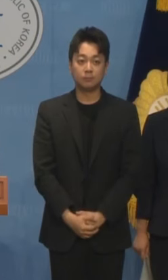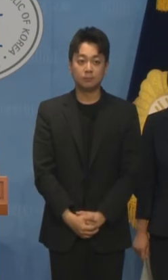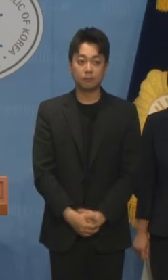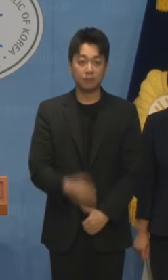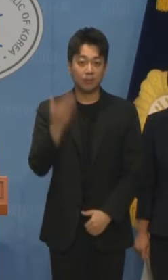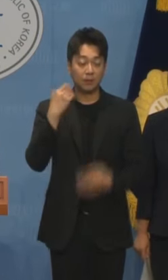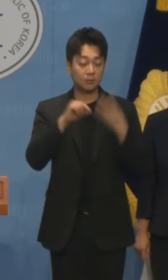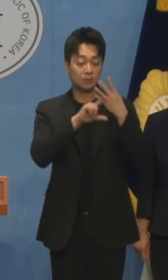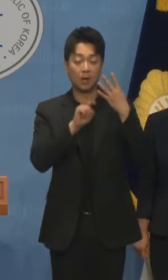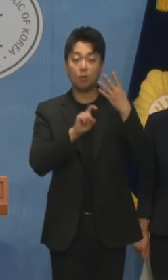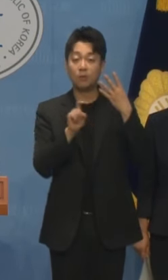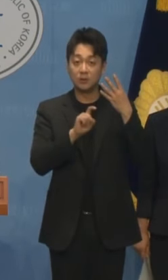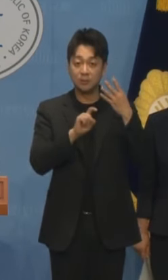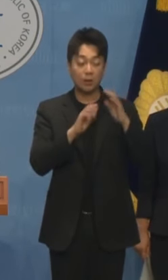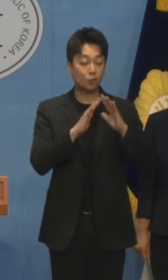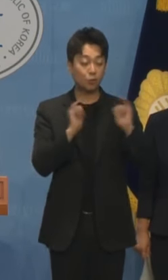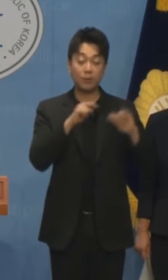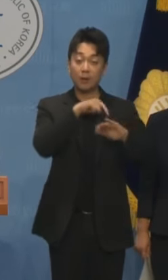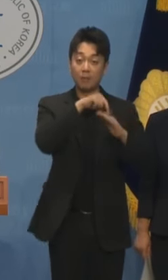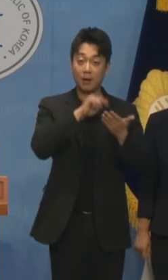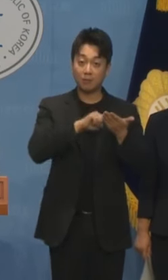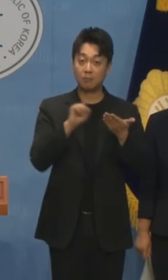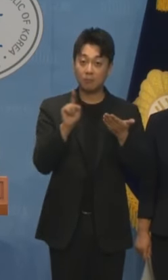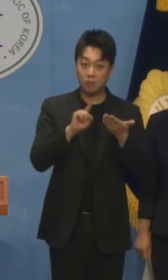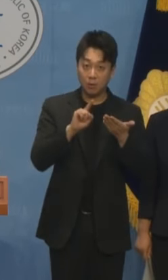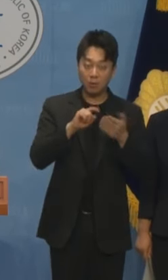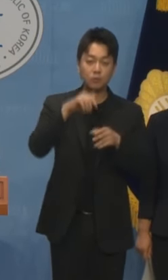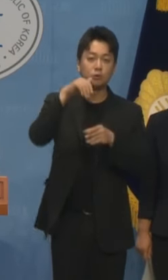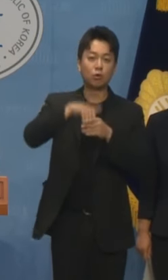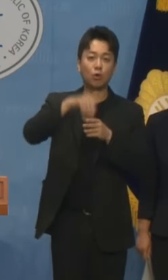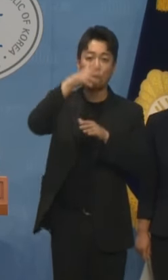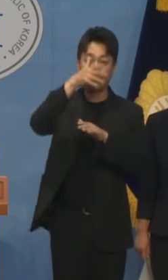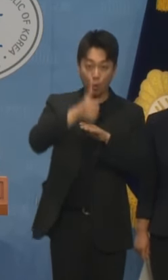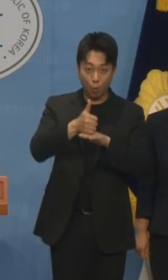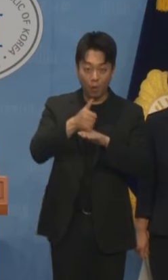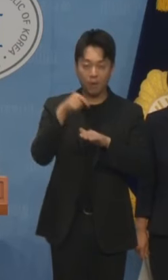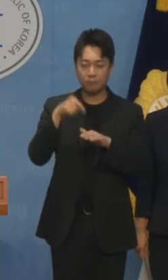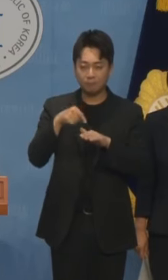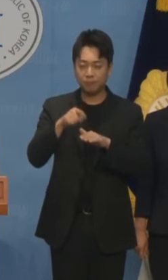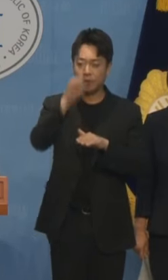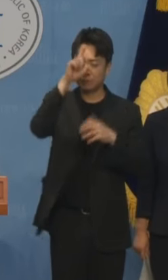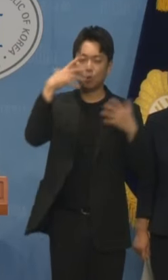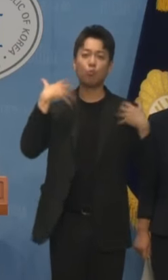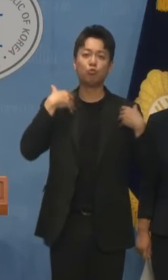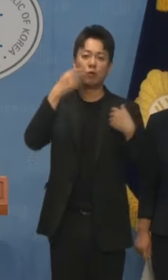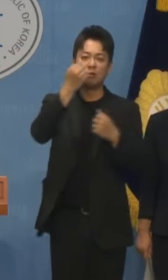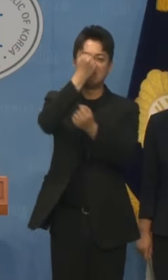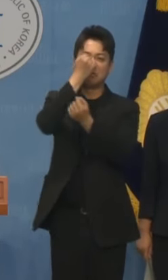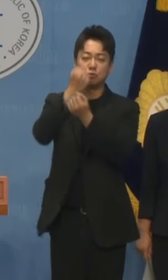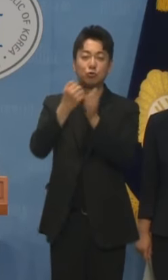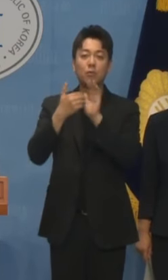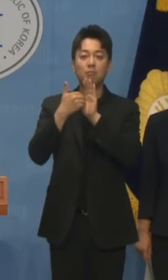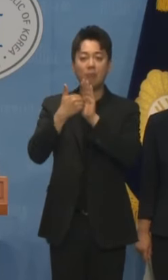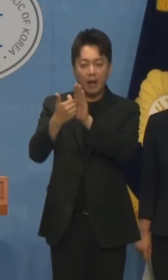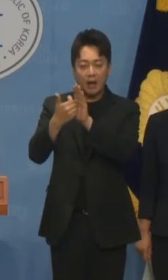민심은 민생도 평화도 거부하는 윤성열 정권의 폭주를 막아 달라는